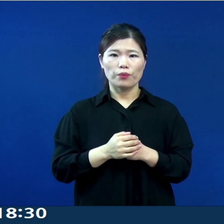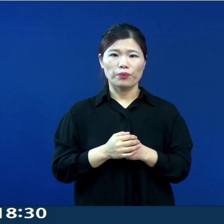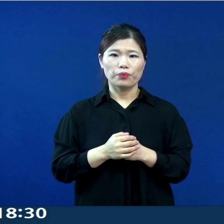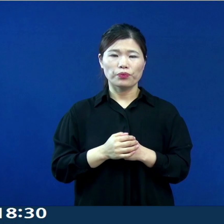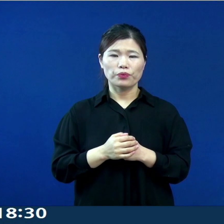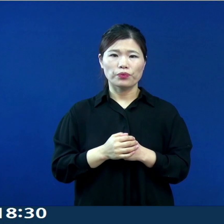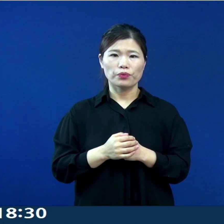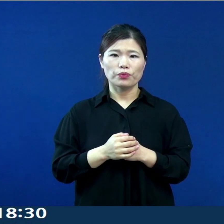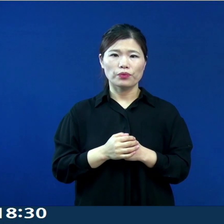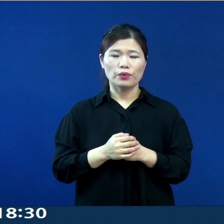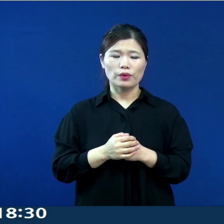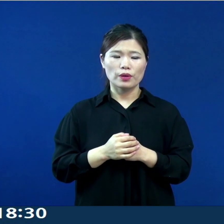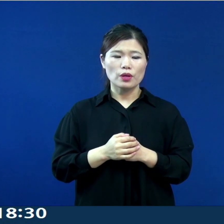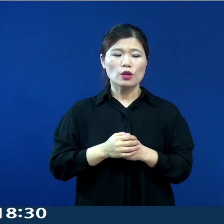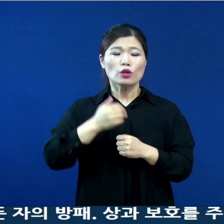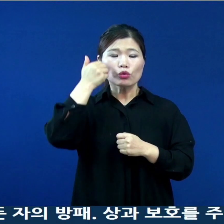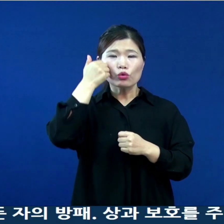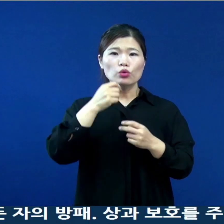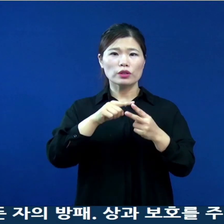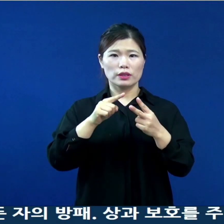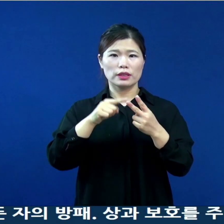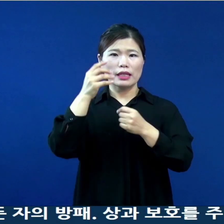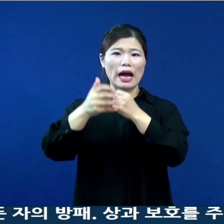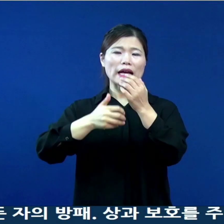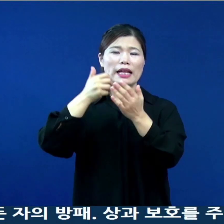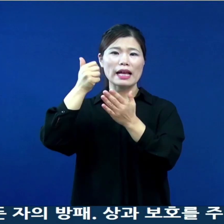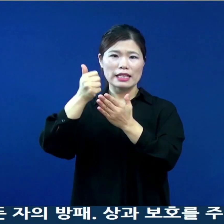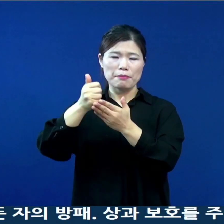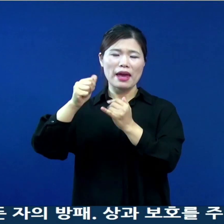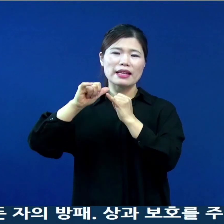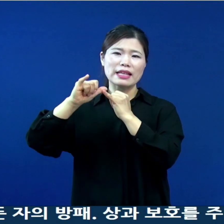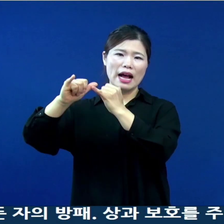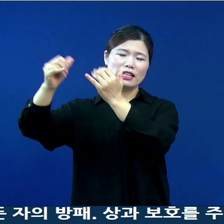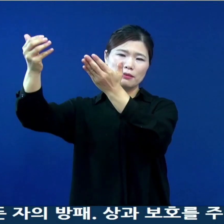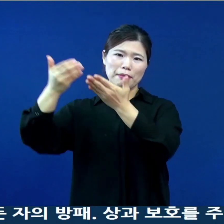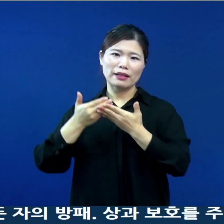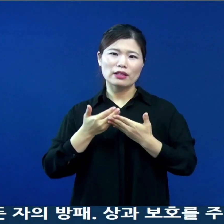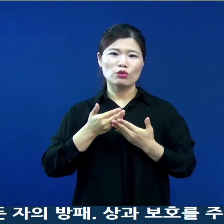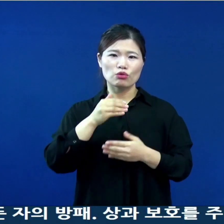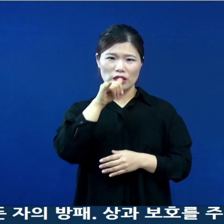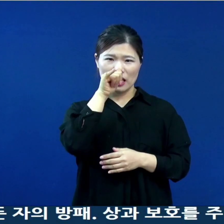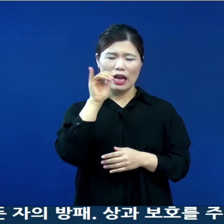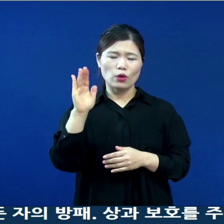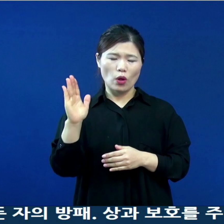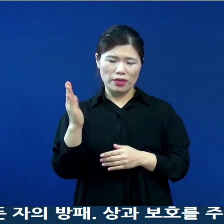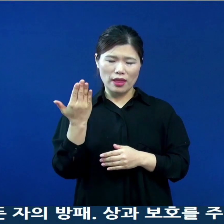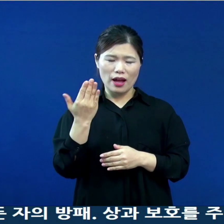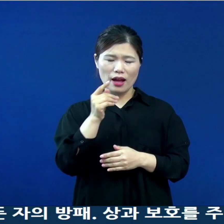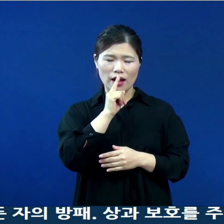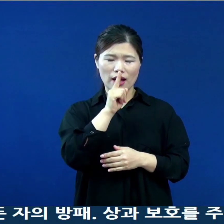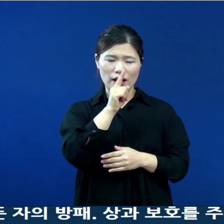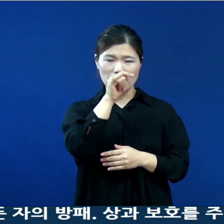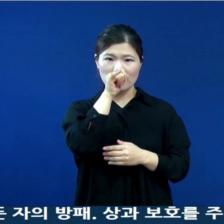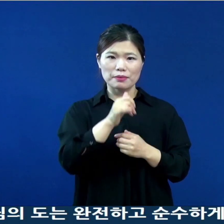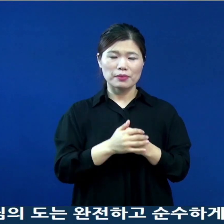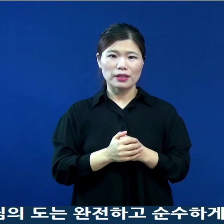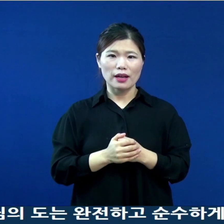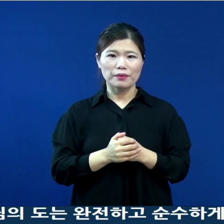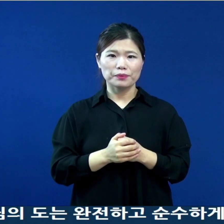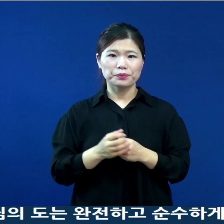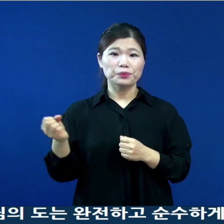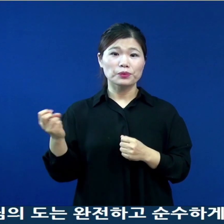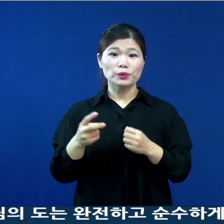하나님의 상을 받을 수 있는 자리에 있게 된다는 것입니다. 네